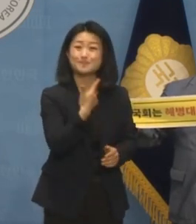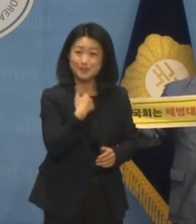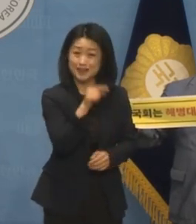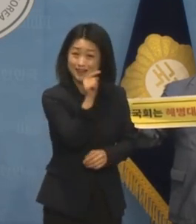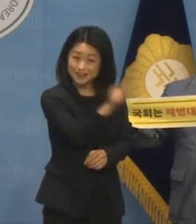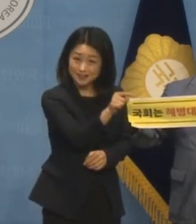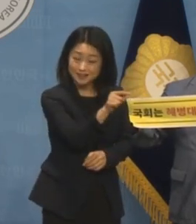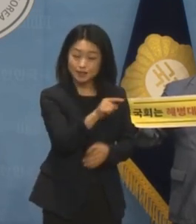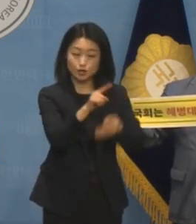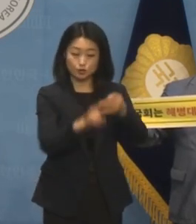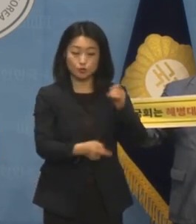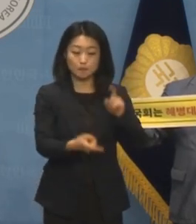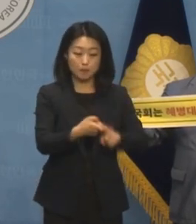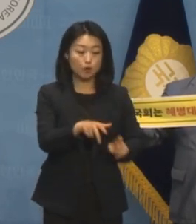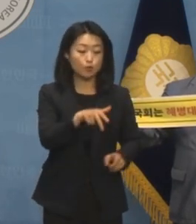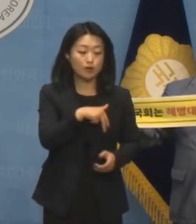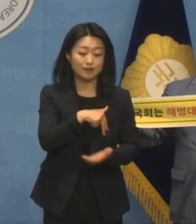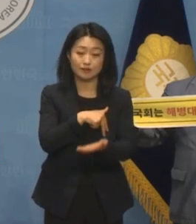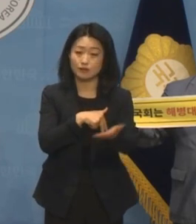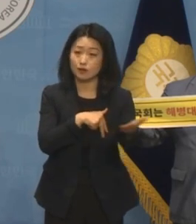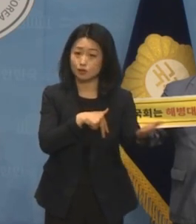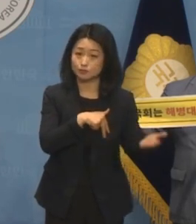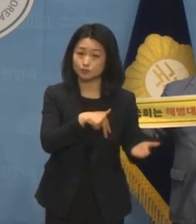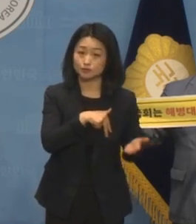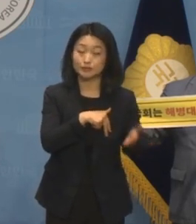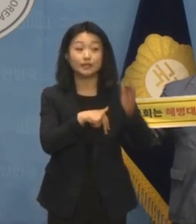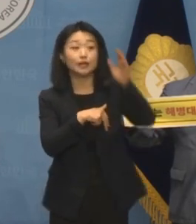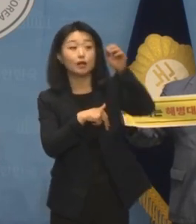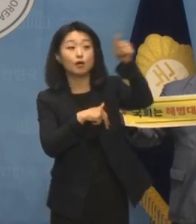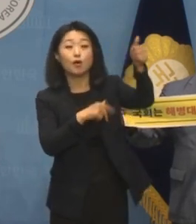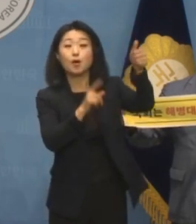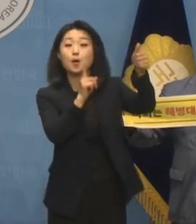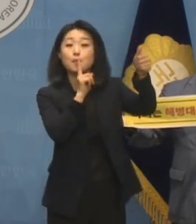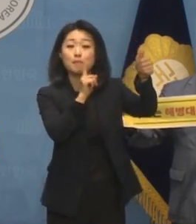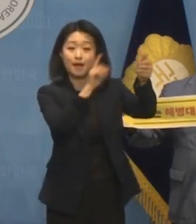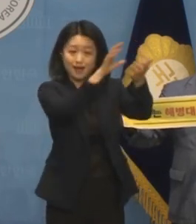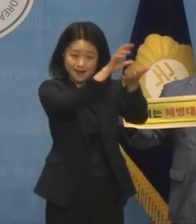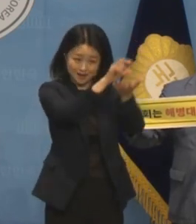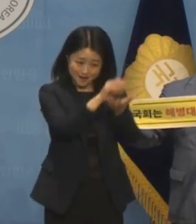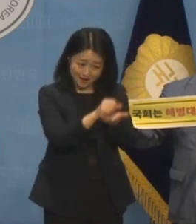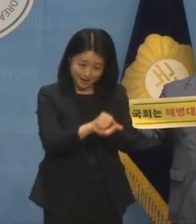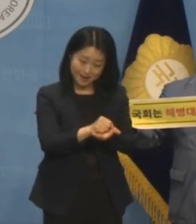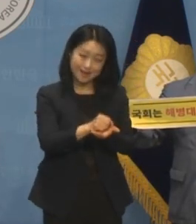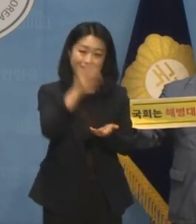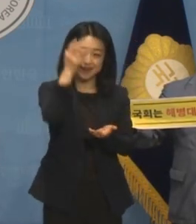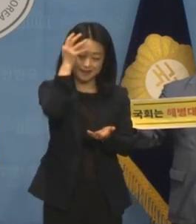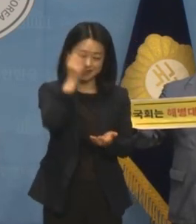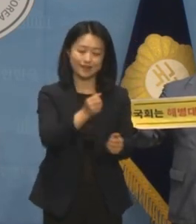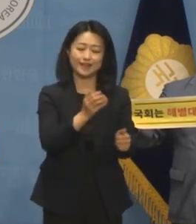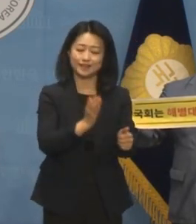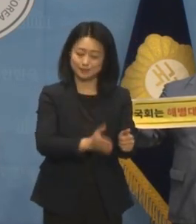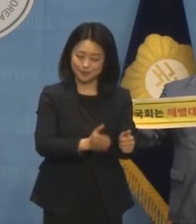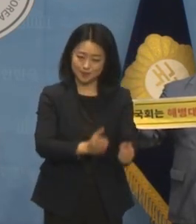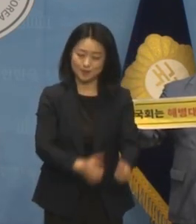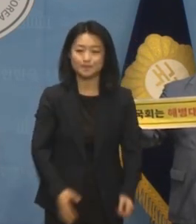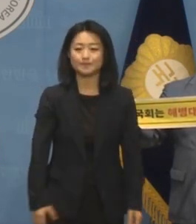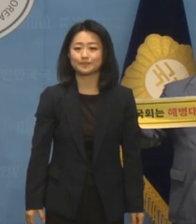특히 친윤이라고 하시는 의원들께서 이런 대통령의 말씀과 당부 꼭 새겨봐 주시기를